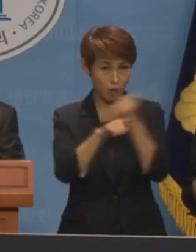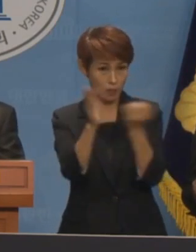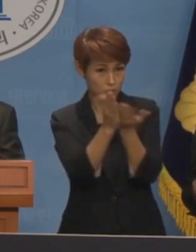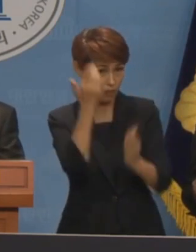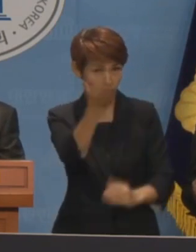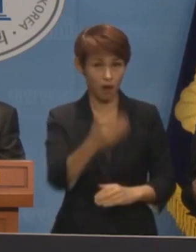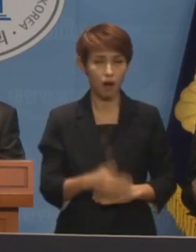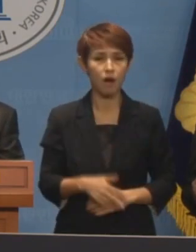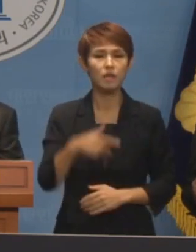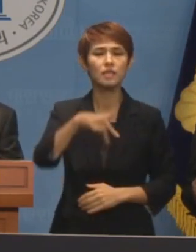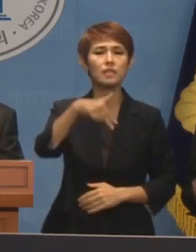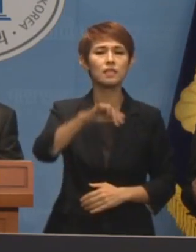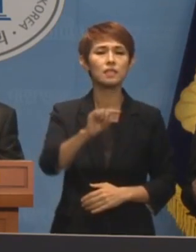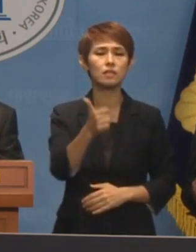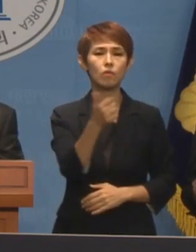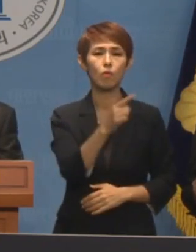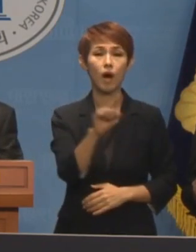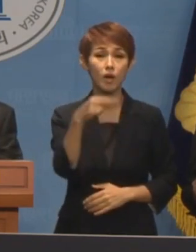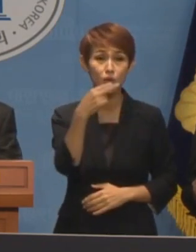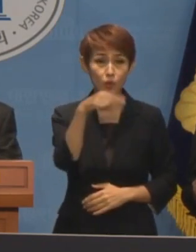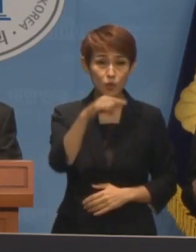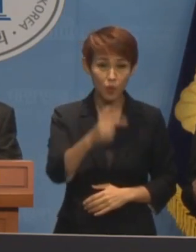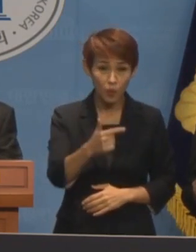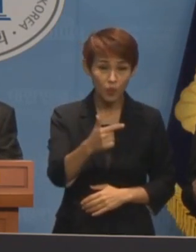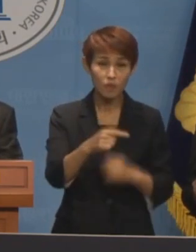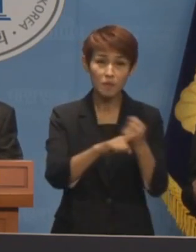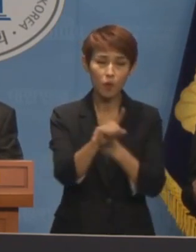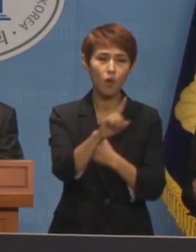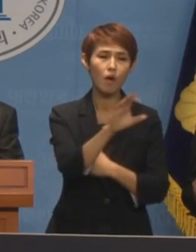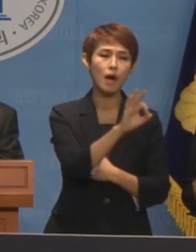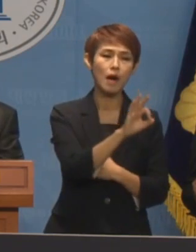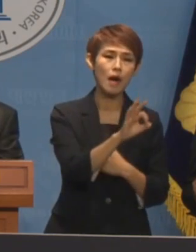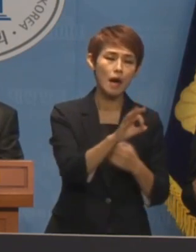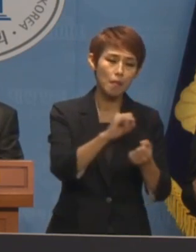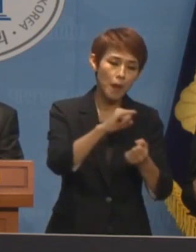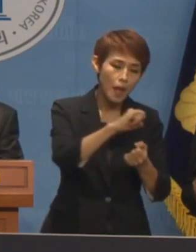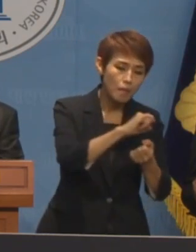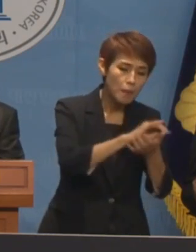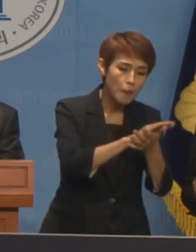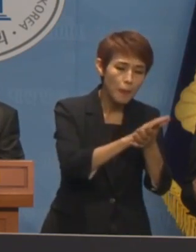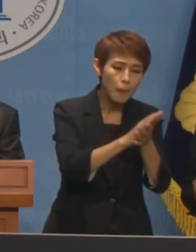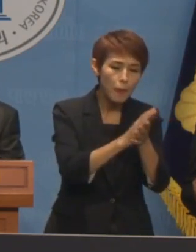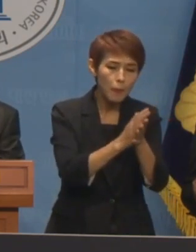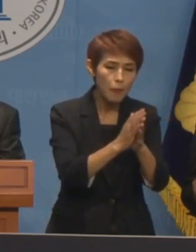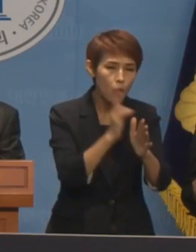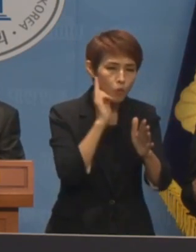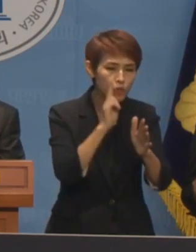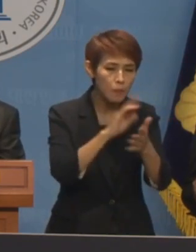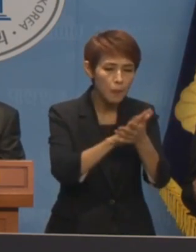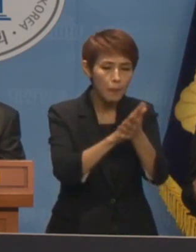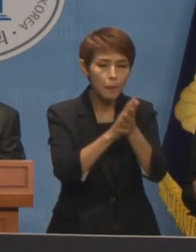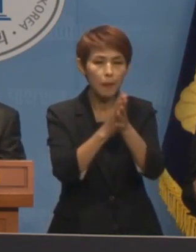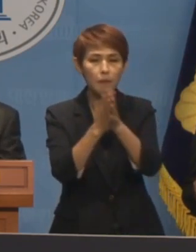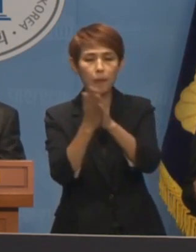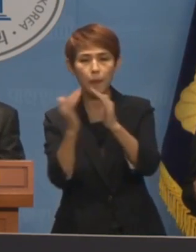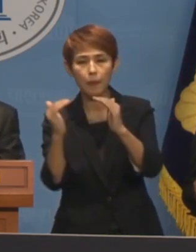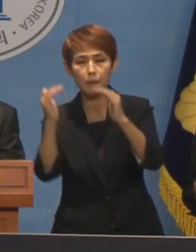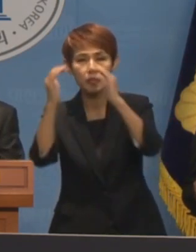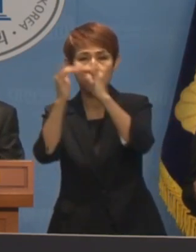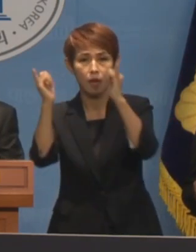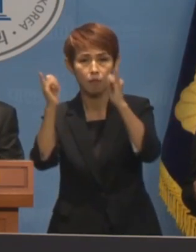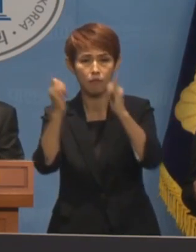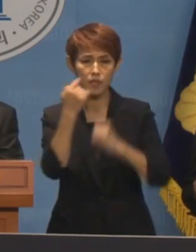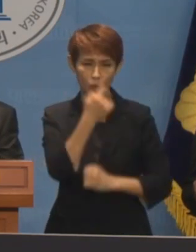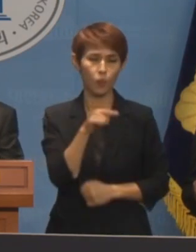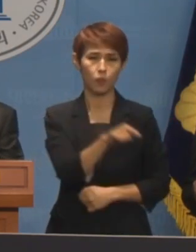진화론이 무엇입니까? 인간이 아메바에서 진화해서 원숭이가 되고 원숭이가 진화되어서 사람이 된다는